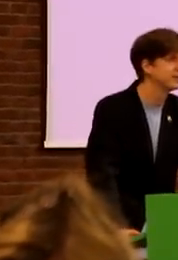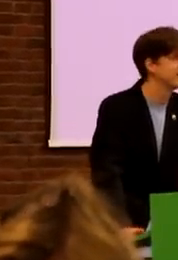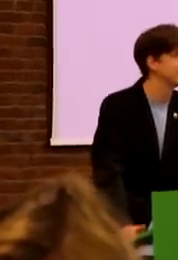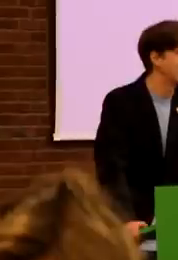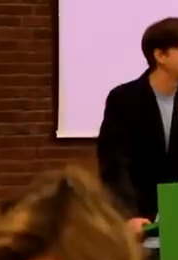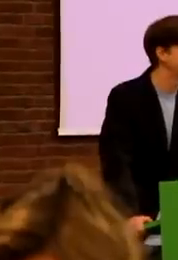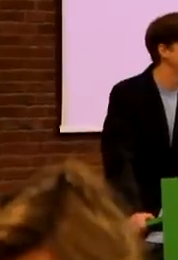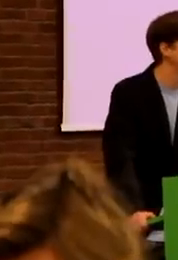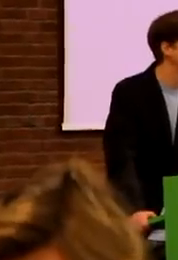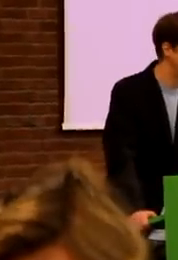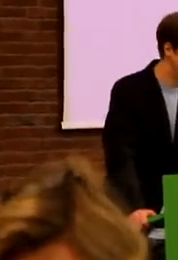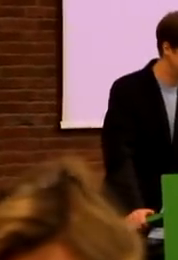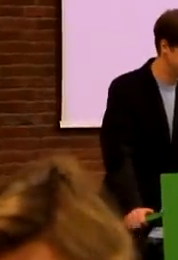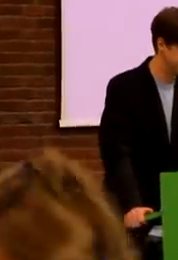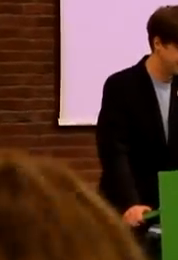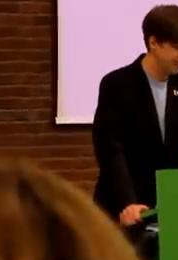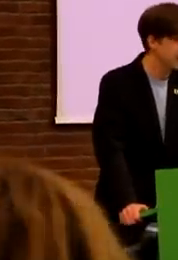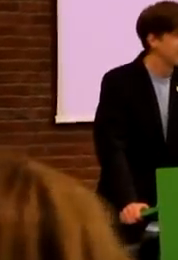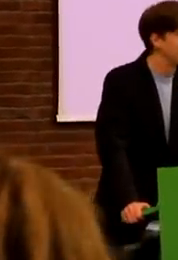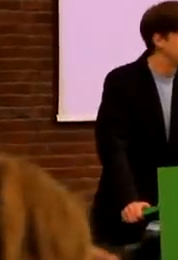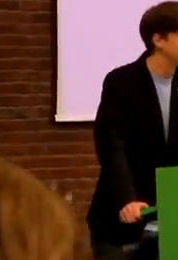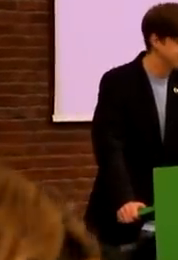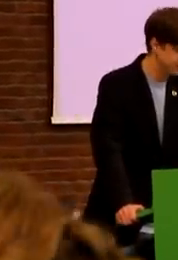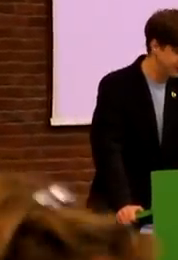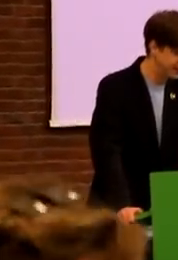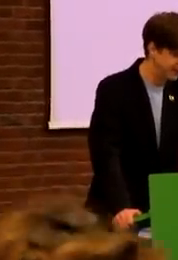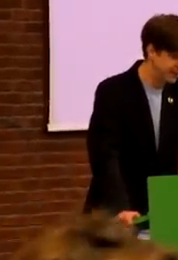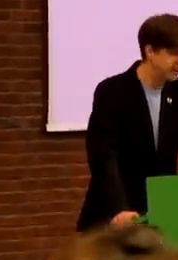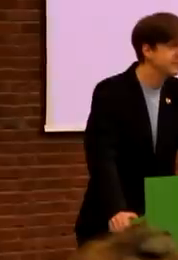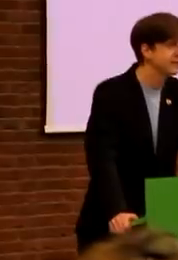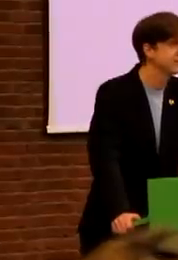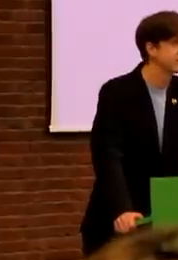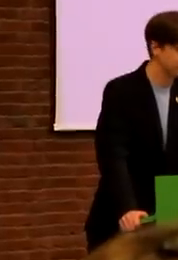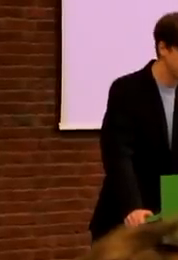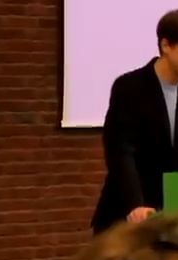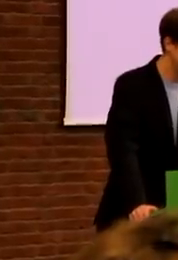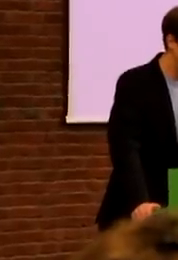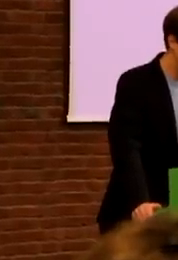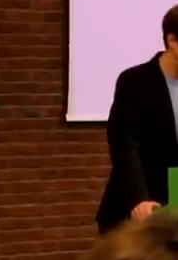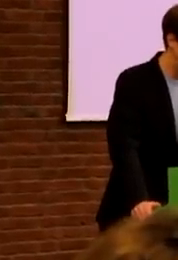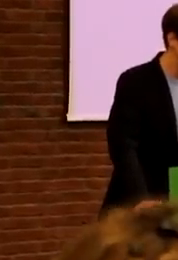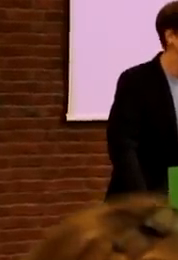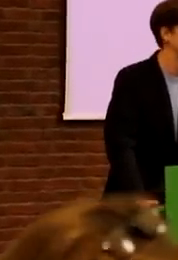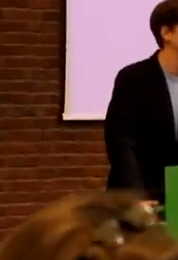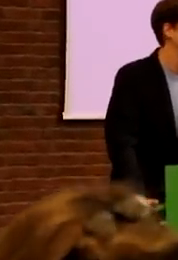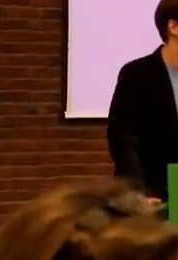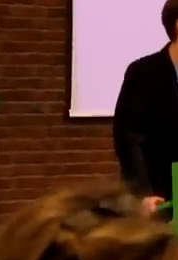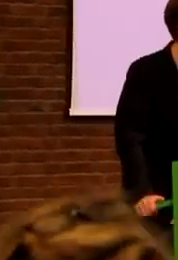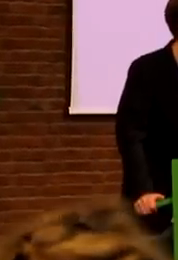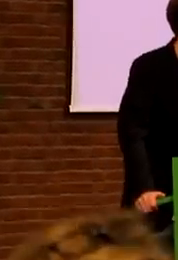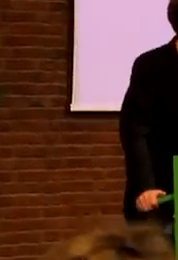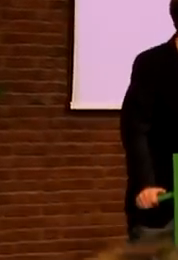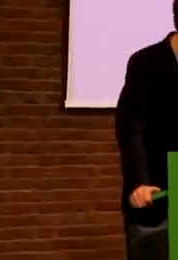sprich für die eigentliche Energiewende. Atomausstieg und Energiewende, das sind für uns Grüne zwei Seiten einer und derselben